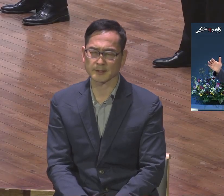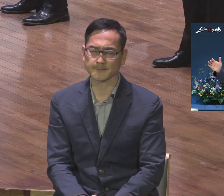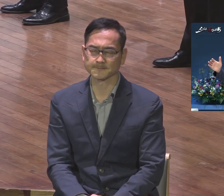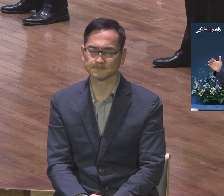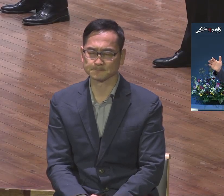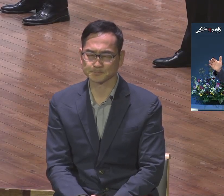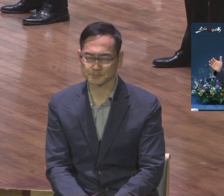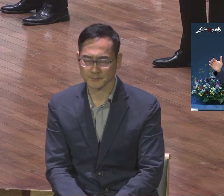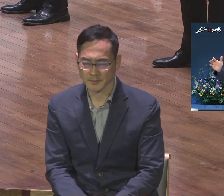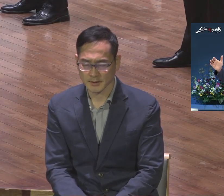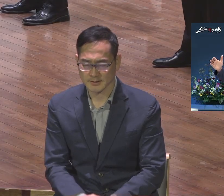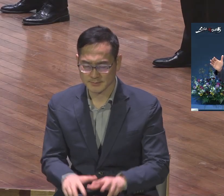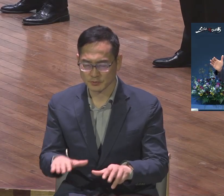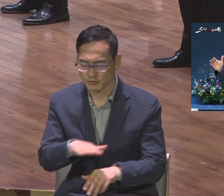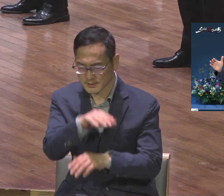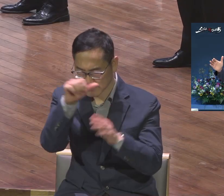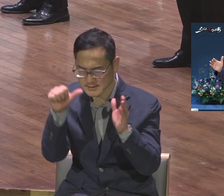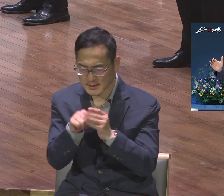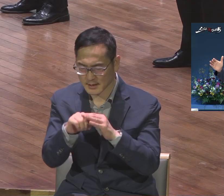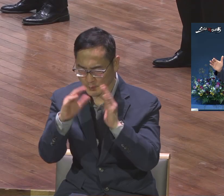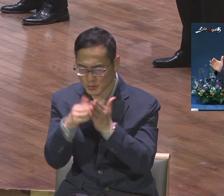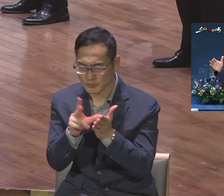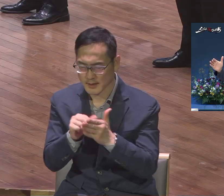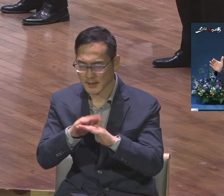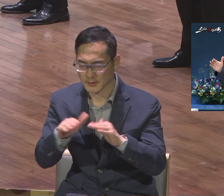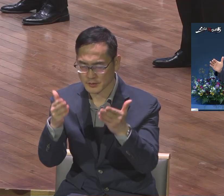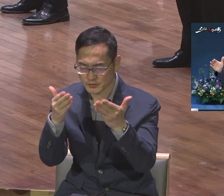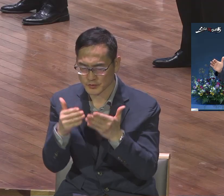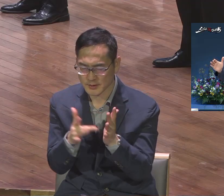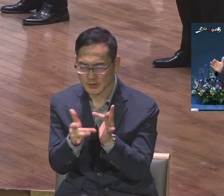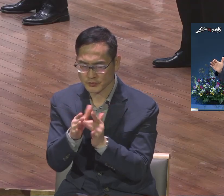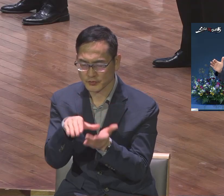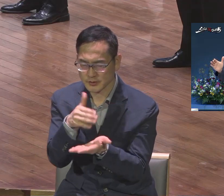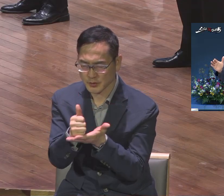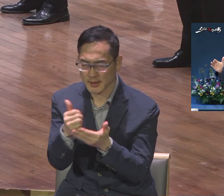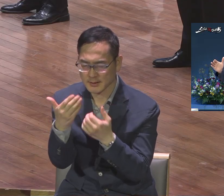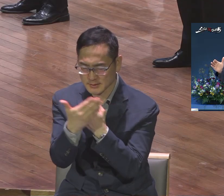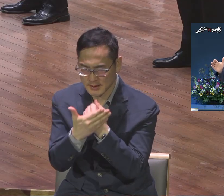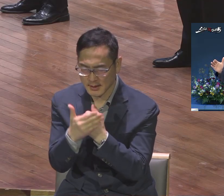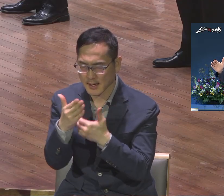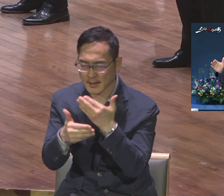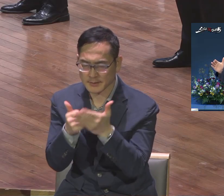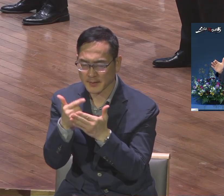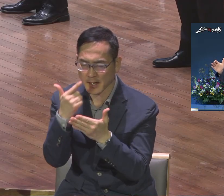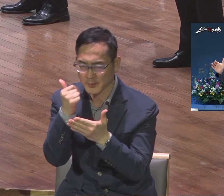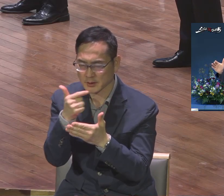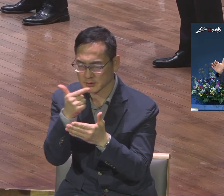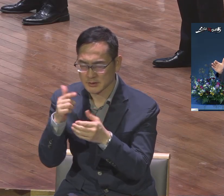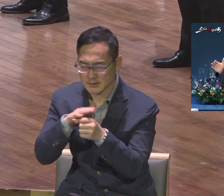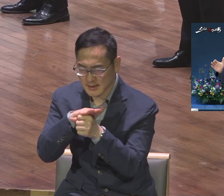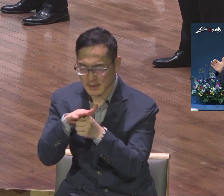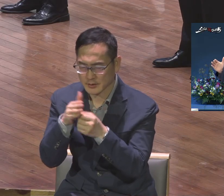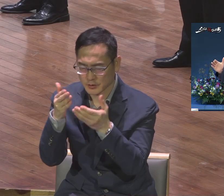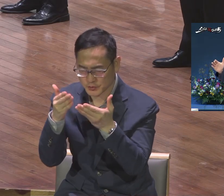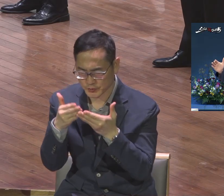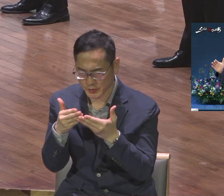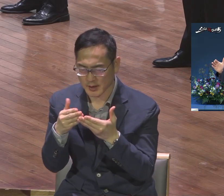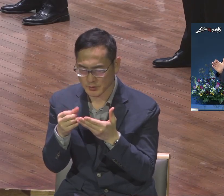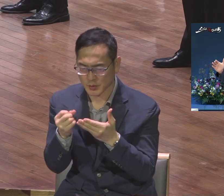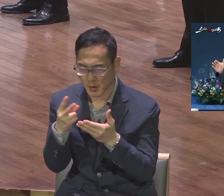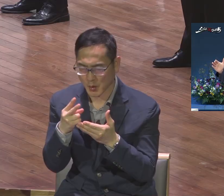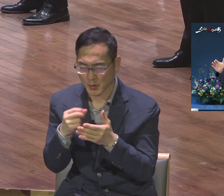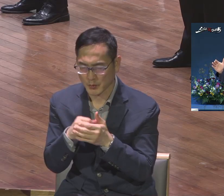지금은 우리 인생의 모든 문제를 해결하신 우리 주 예수 그리스도의 은혜와 하나님 아버지의 극진하신 사랑하심과